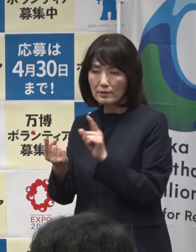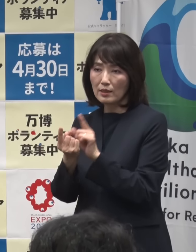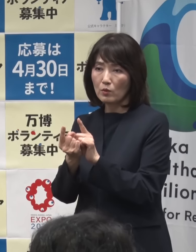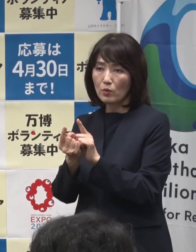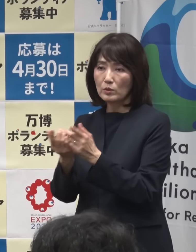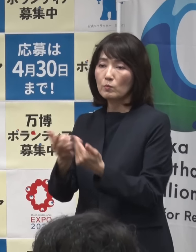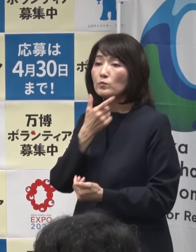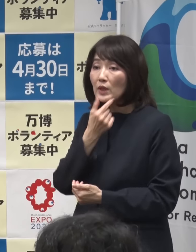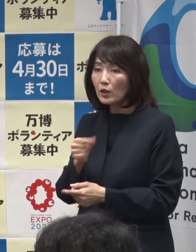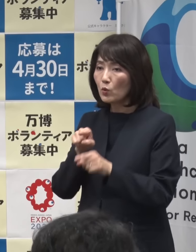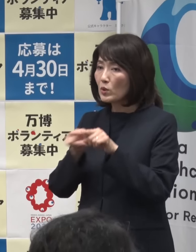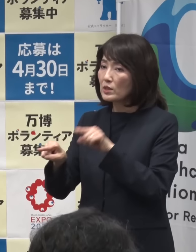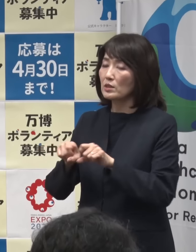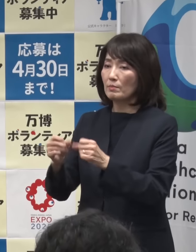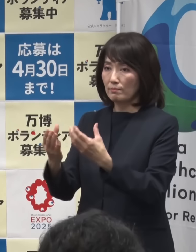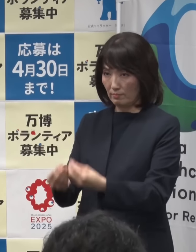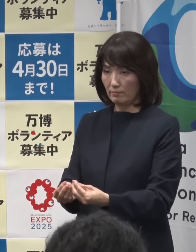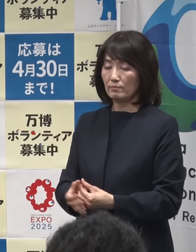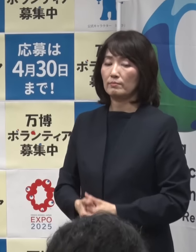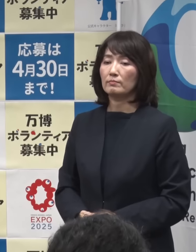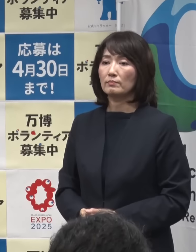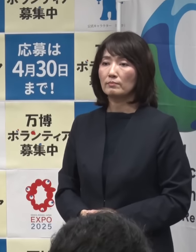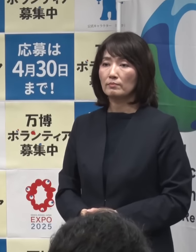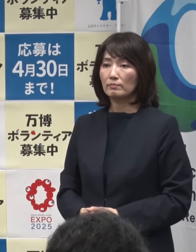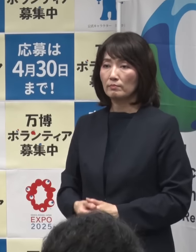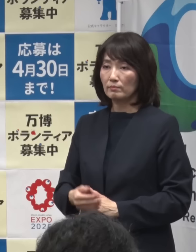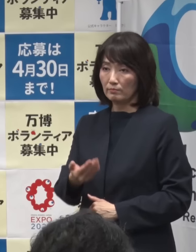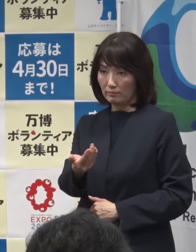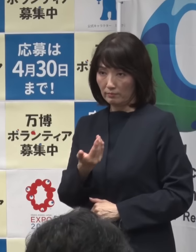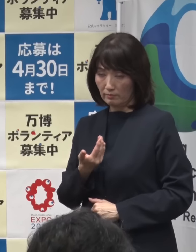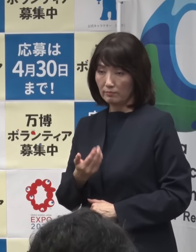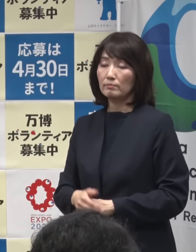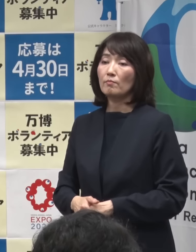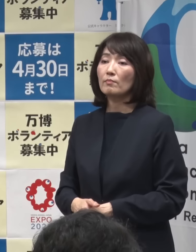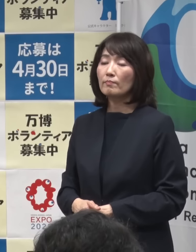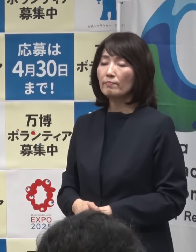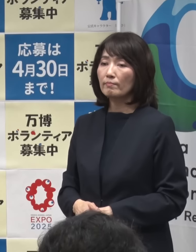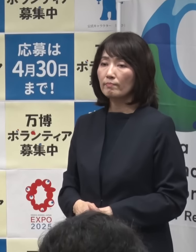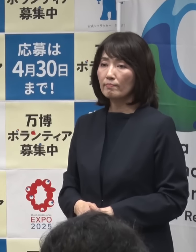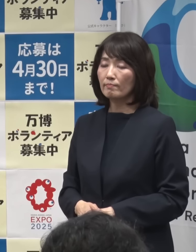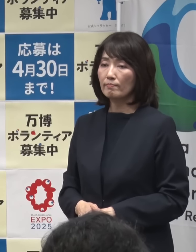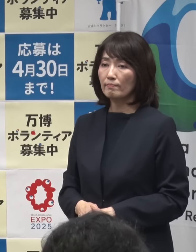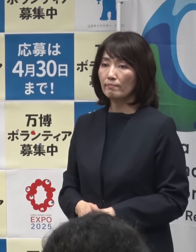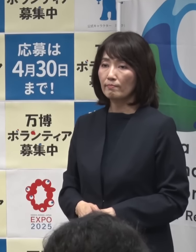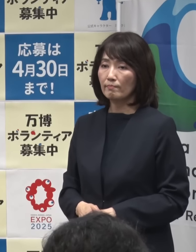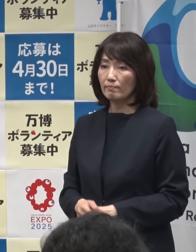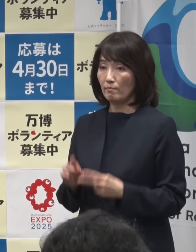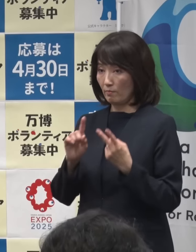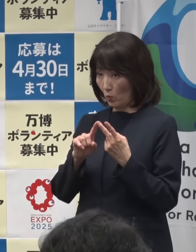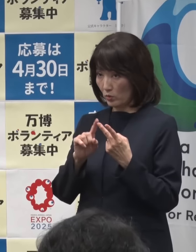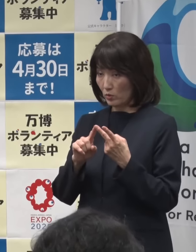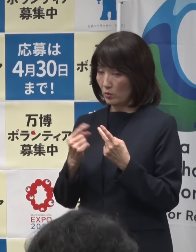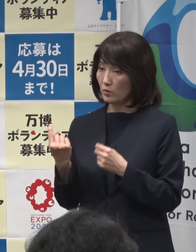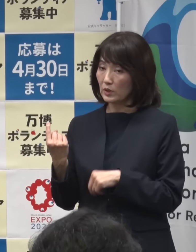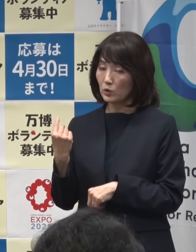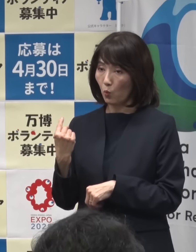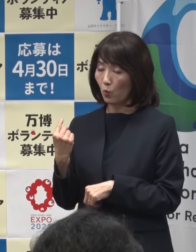という指示を出しています。 ありがとうございます。あともう一点なんですけれども、昨日です